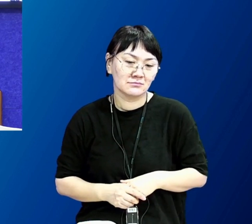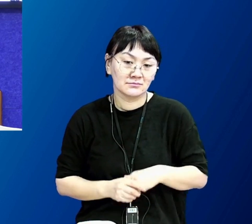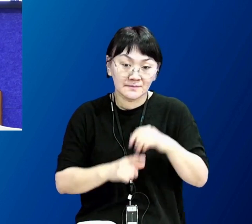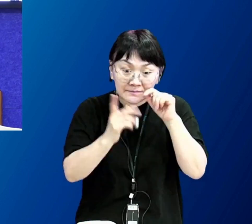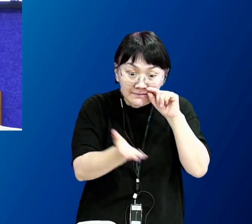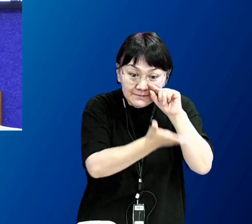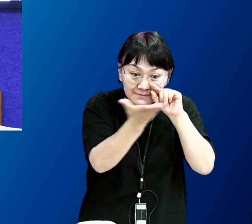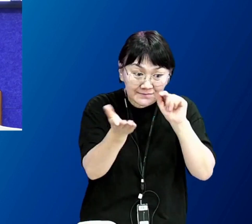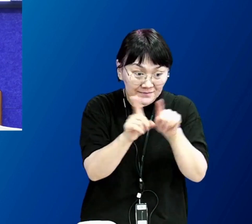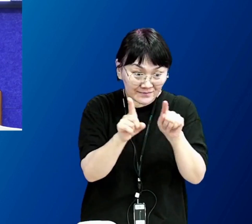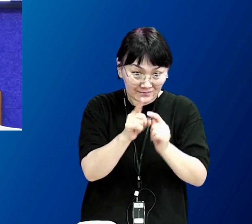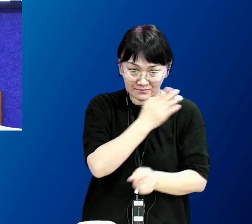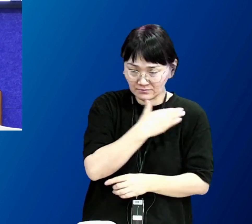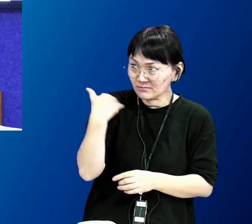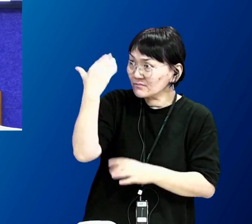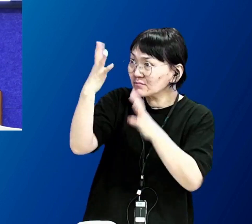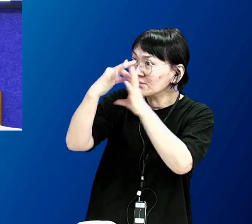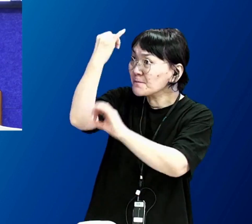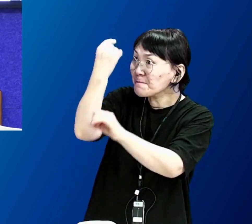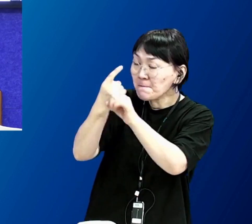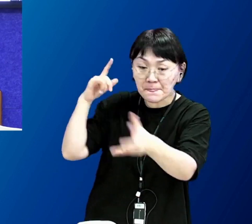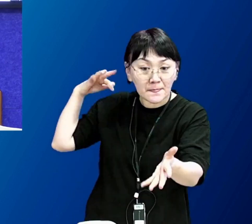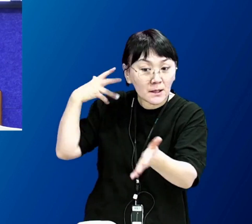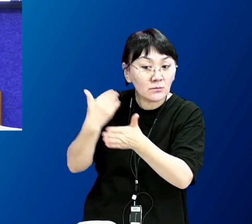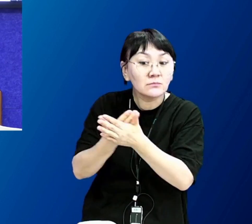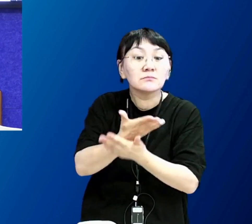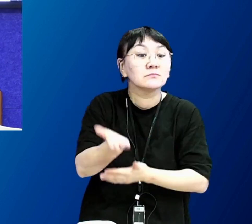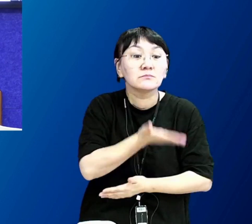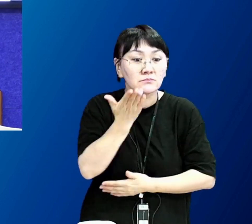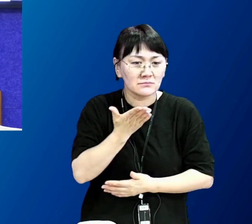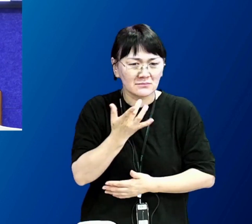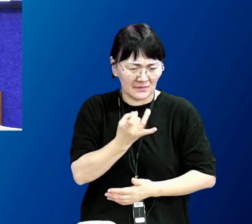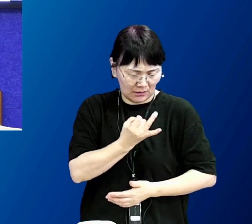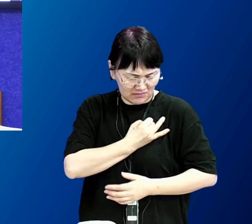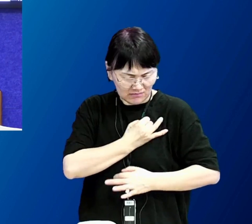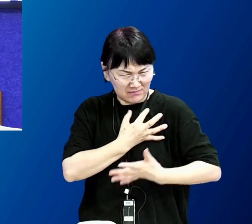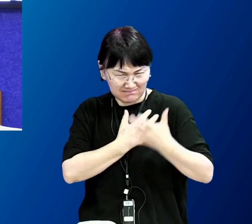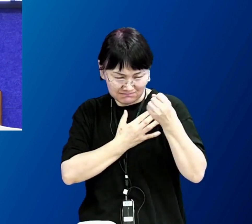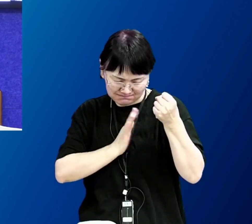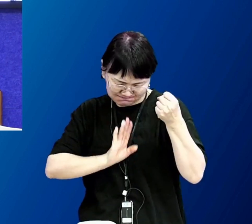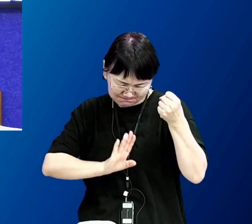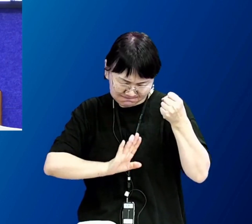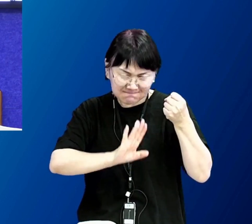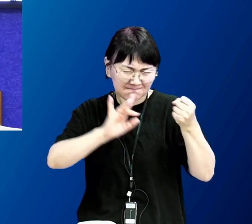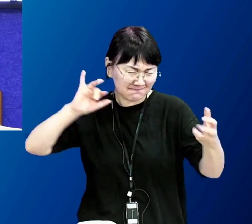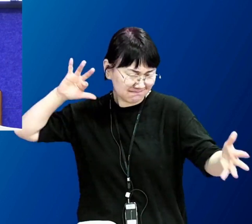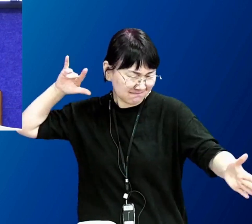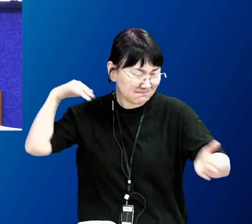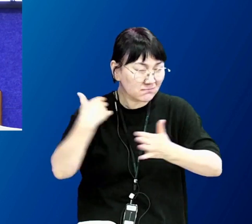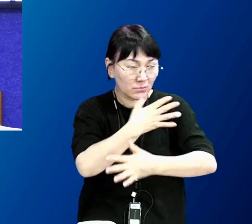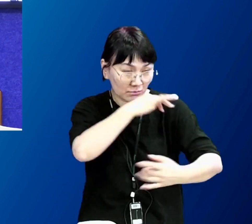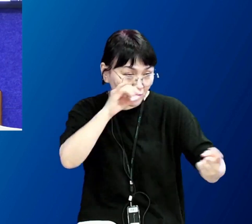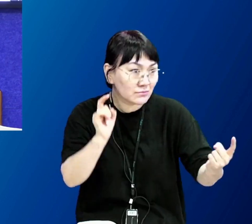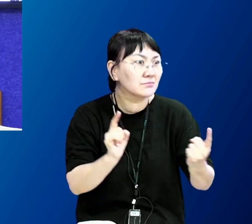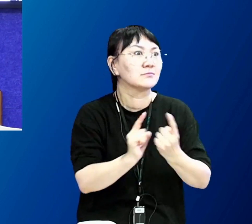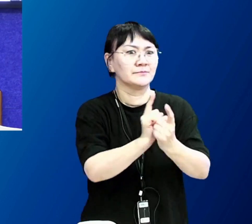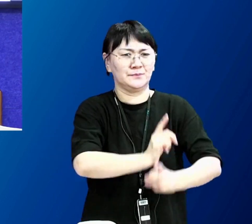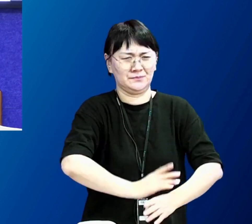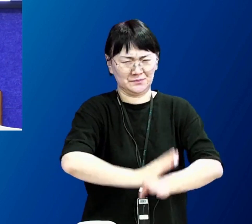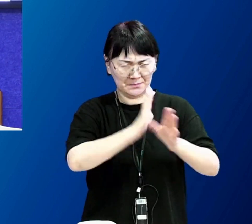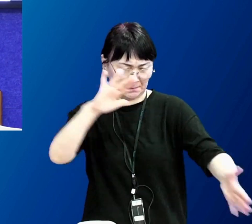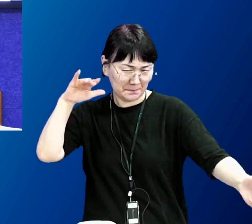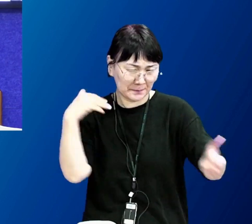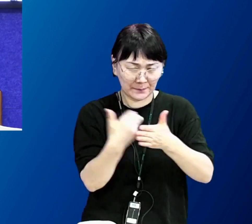Бид өхөн эзний гэрх тэр өдрийг үртлээ штэ. Эцсийн үртэл эдэглээ. Сахихыг эзэн бид өхнөөс хүсэж байгаа